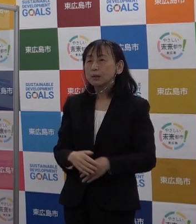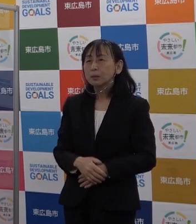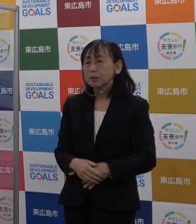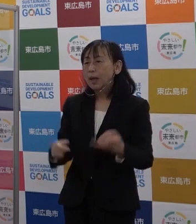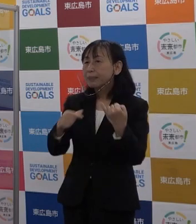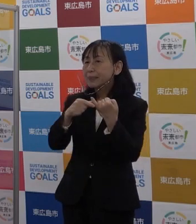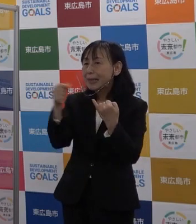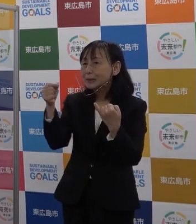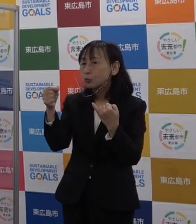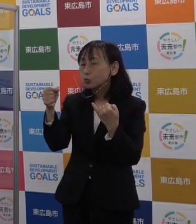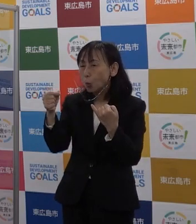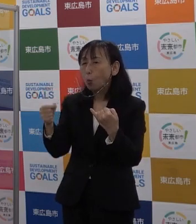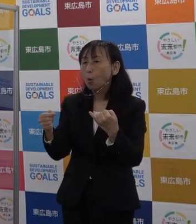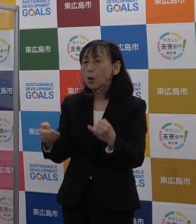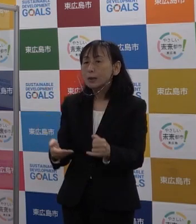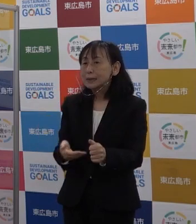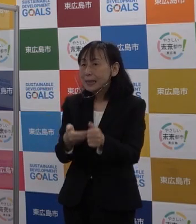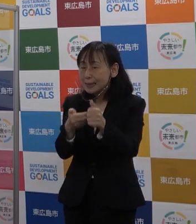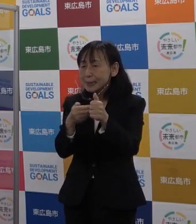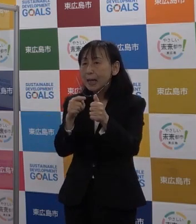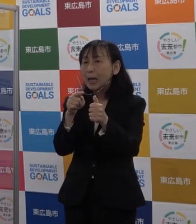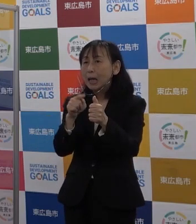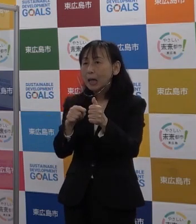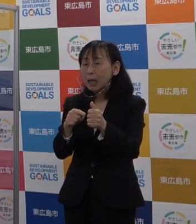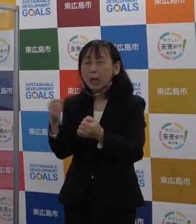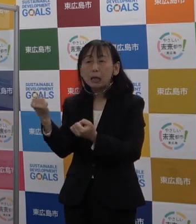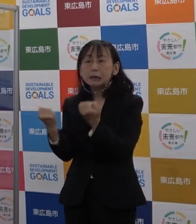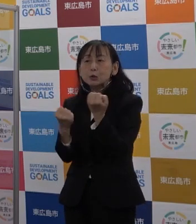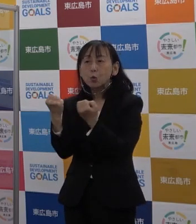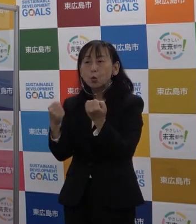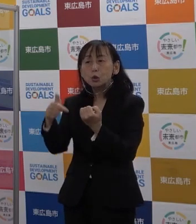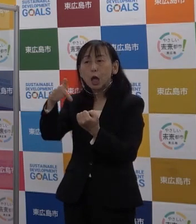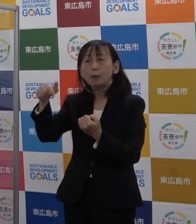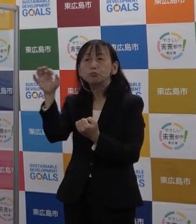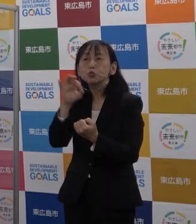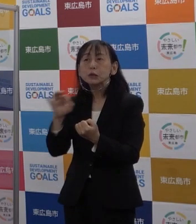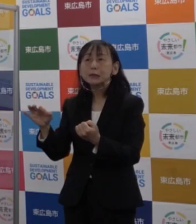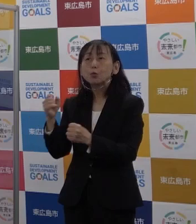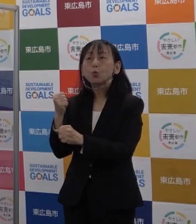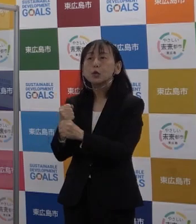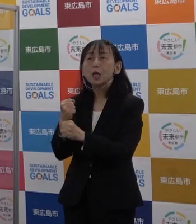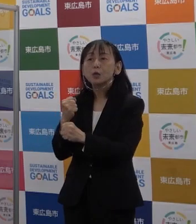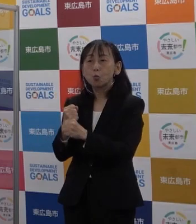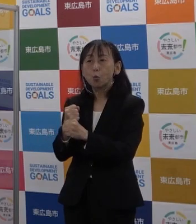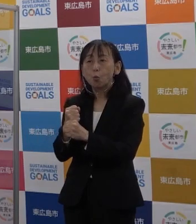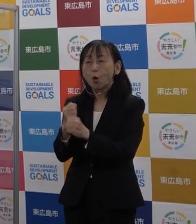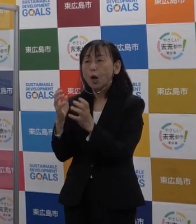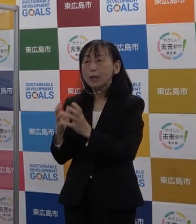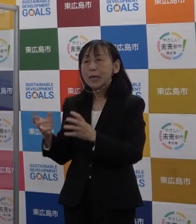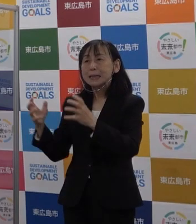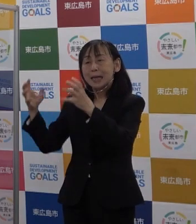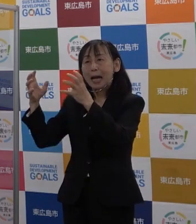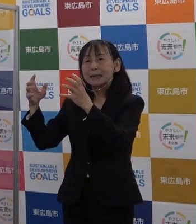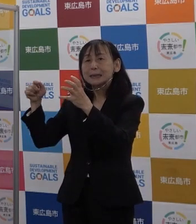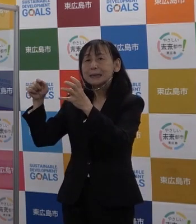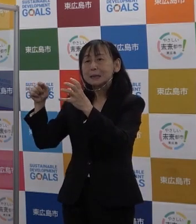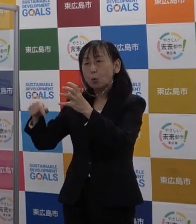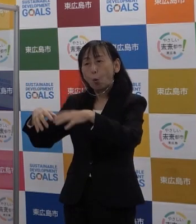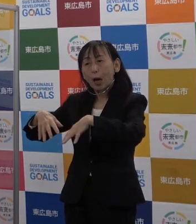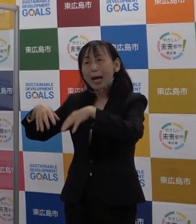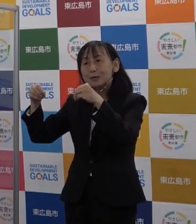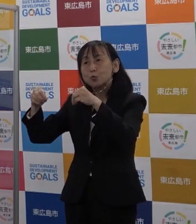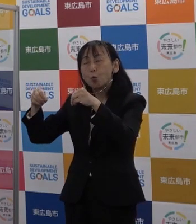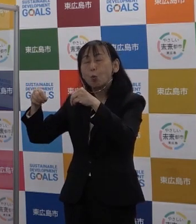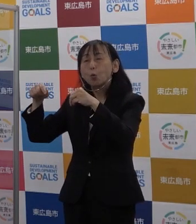ネギの生産や、自動車部品の製造、あるいは野菜の乾燥加工